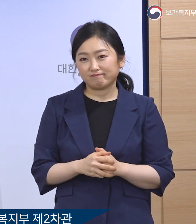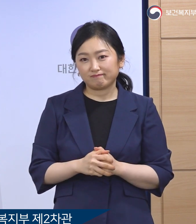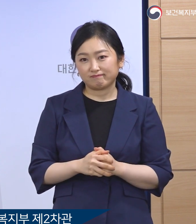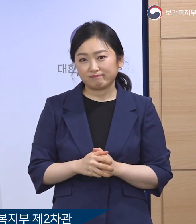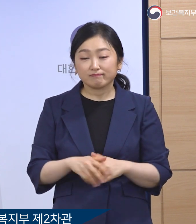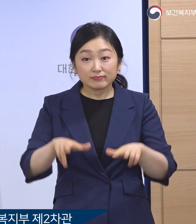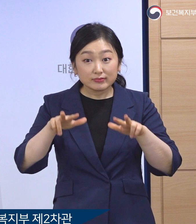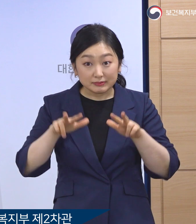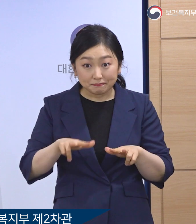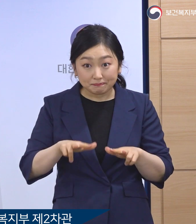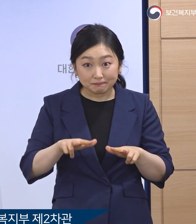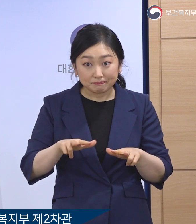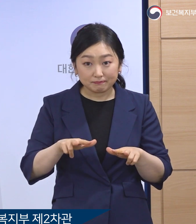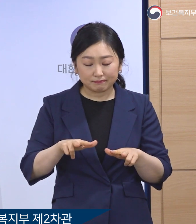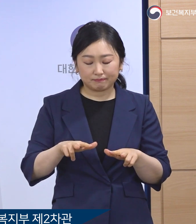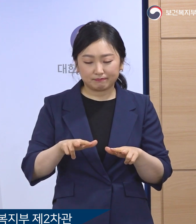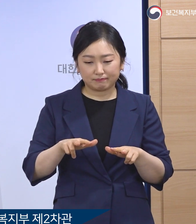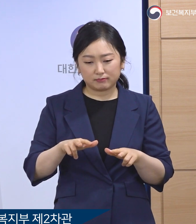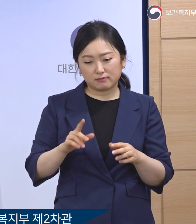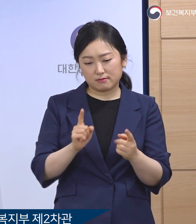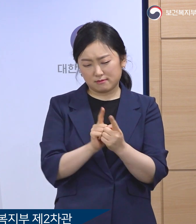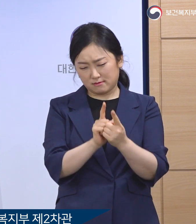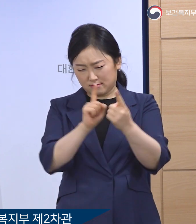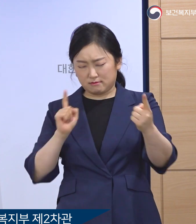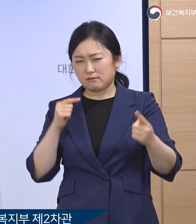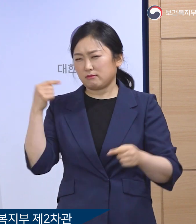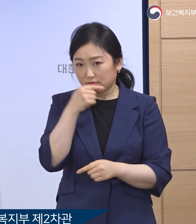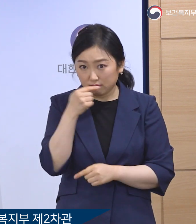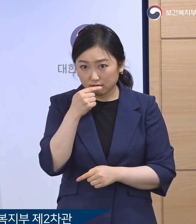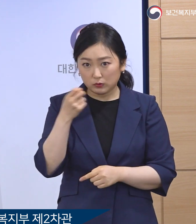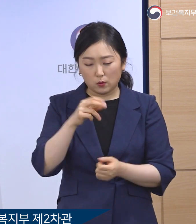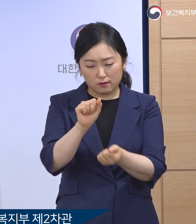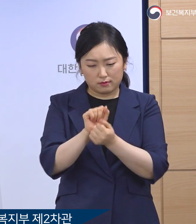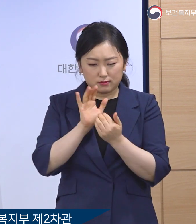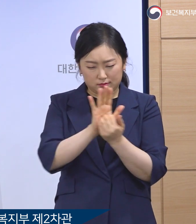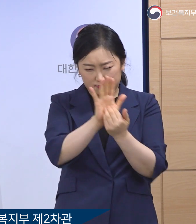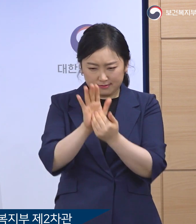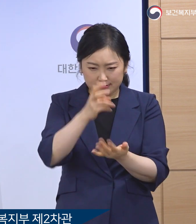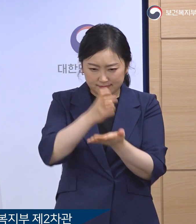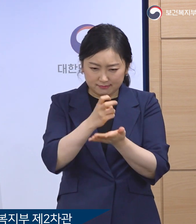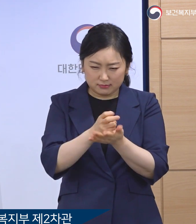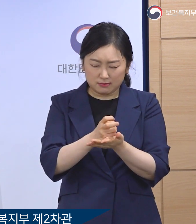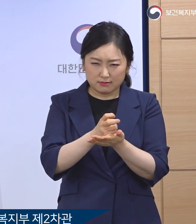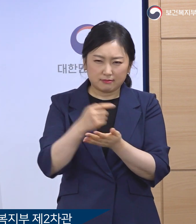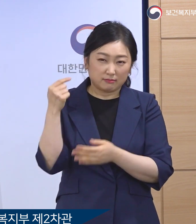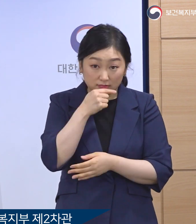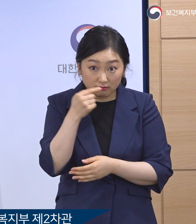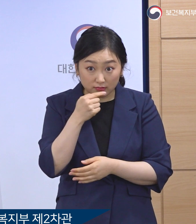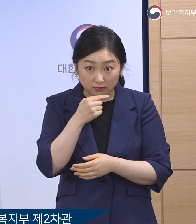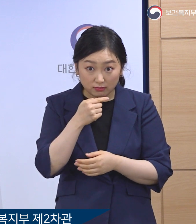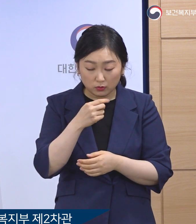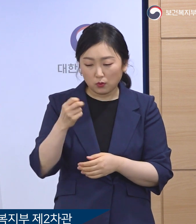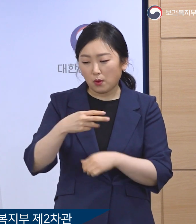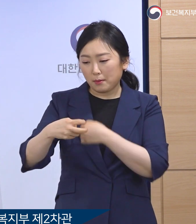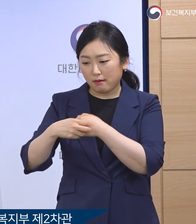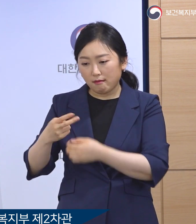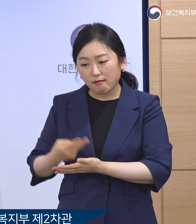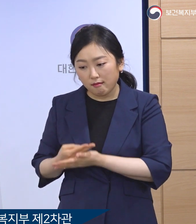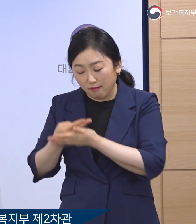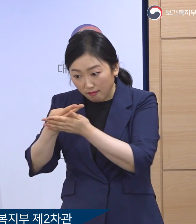현재 우리는 강력한 거리 두기와 방역 대응을 통해 유행 규모가 의료체계 여력을